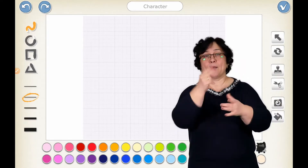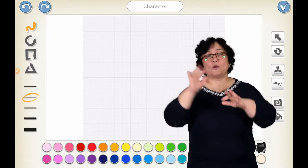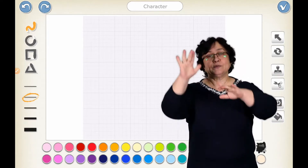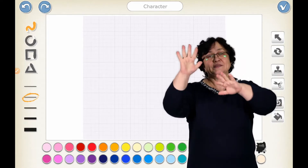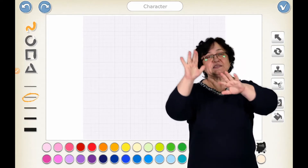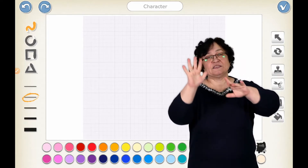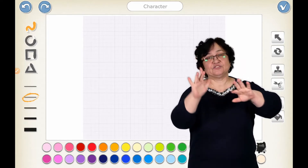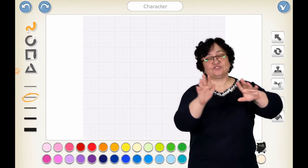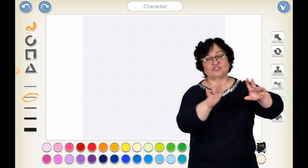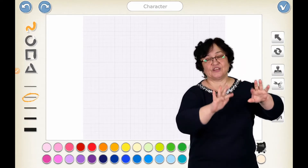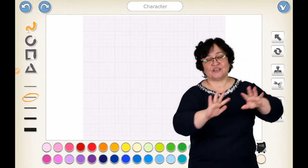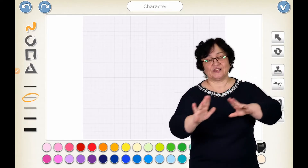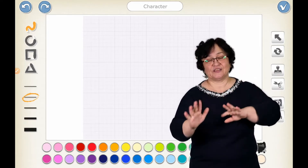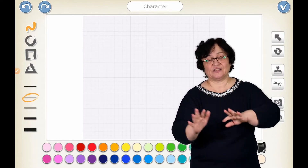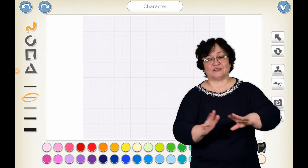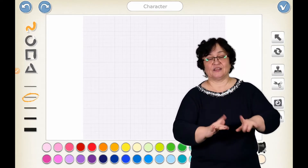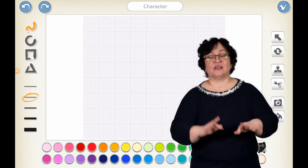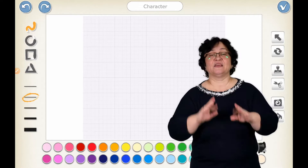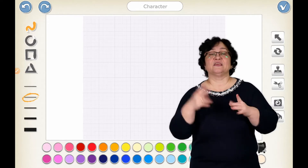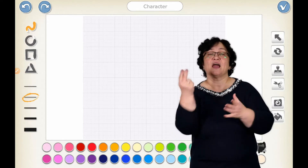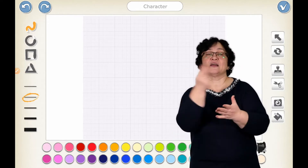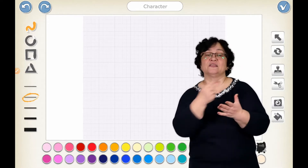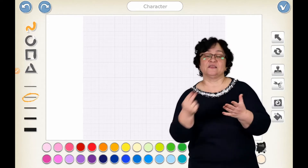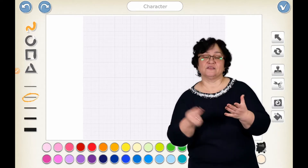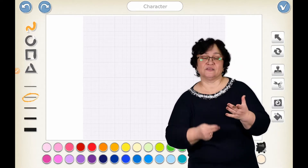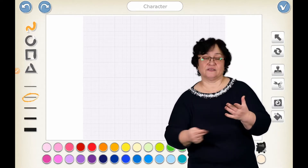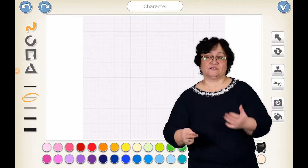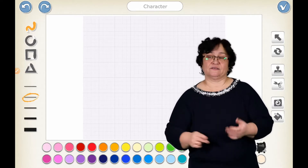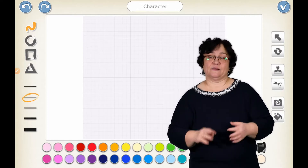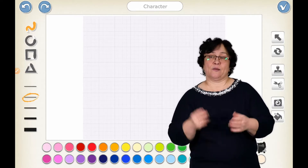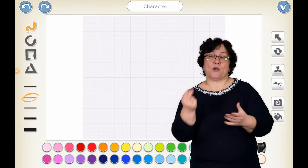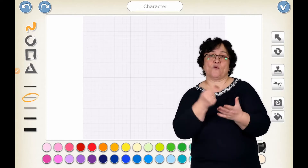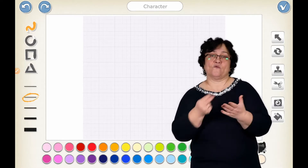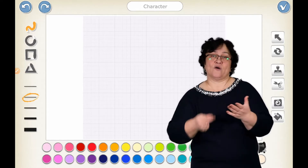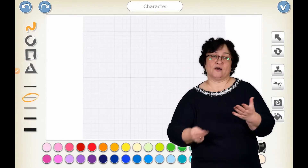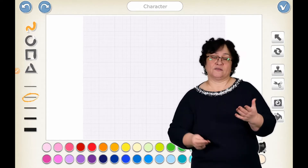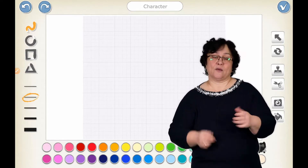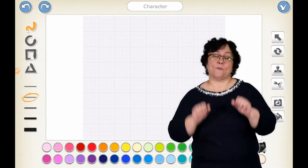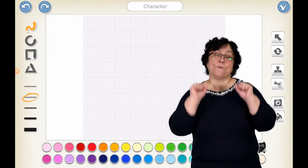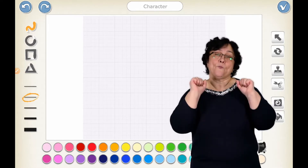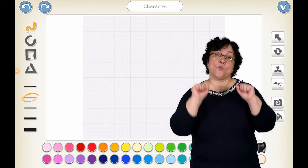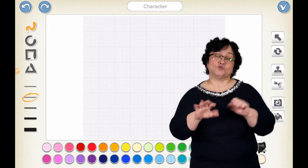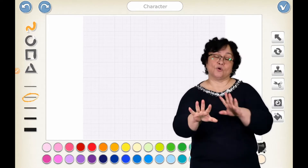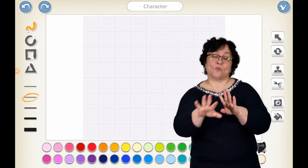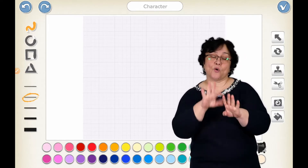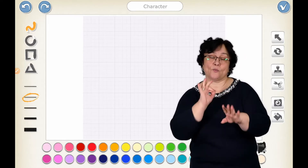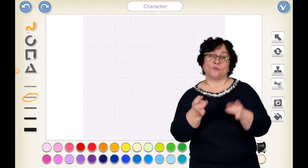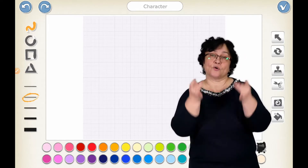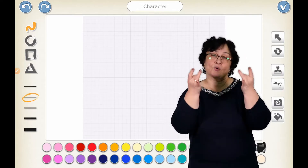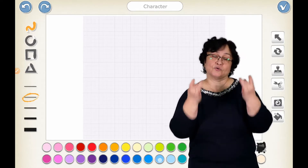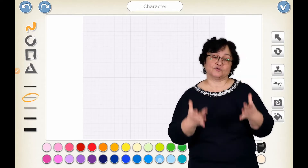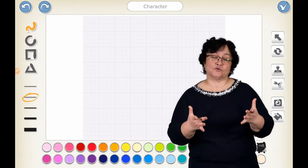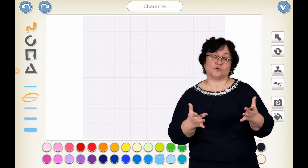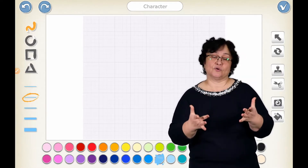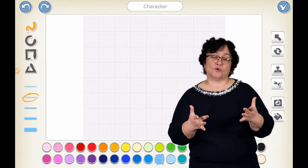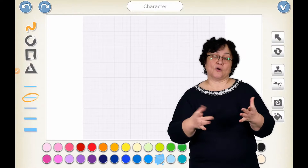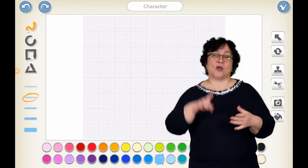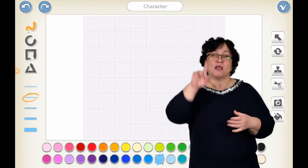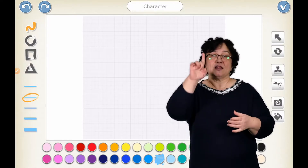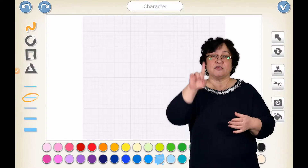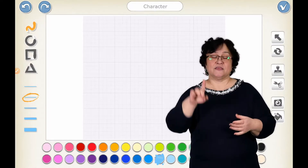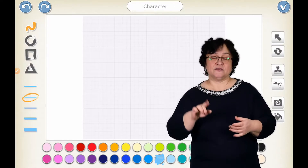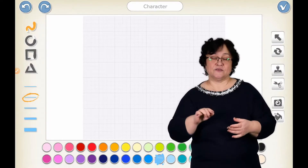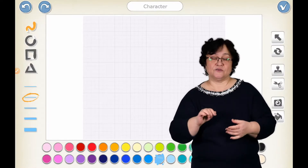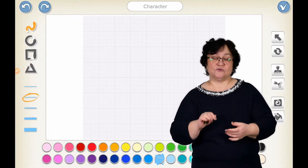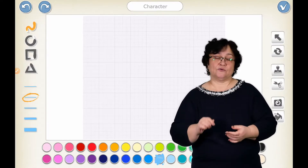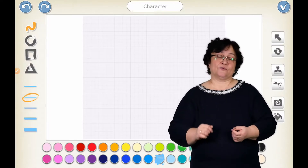сніжинки. Як намалювати сніжинки? Можемо обрати просто лінії.